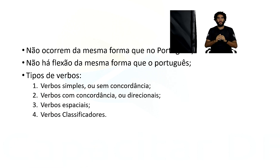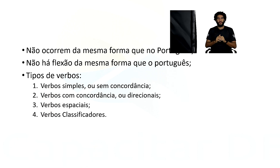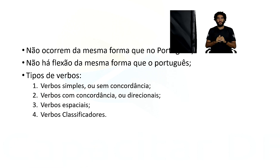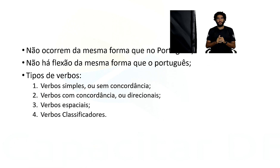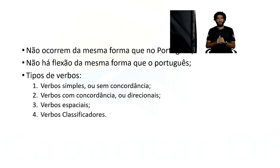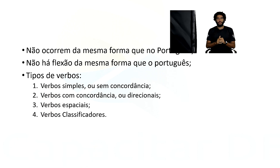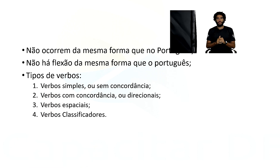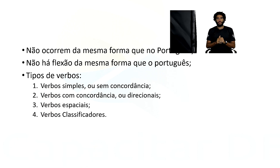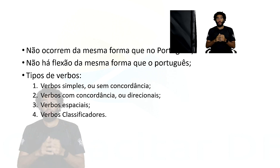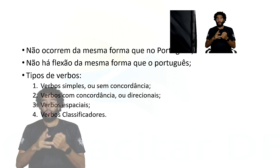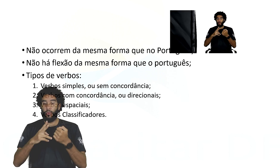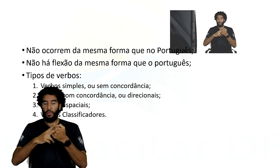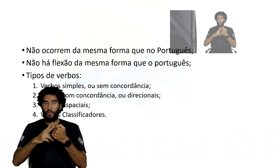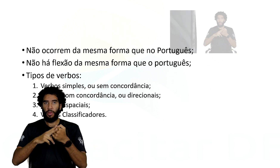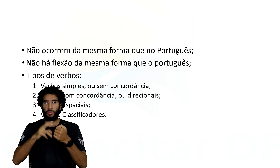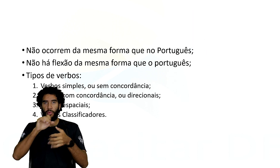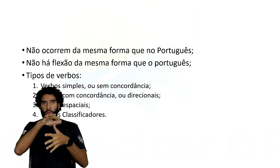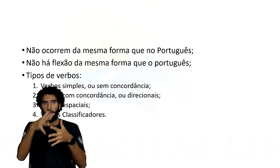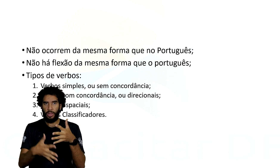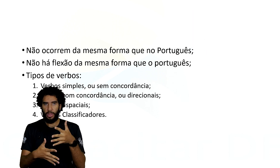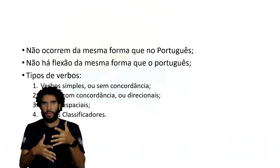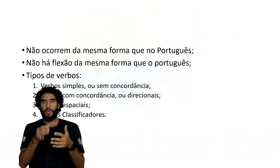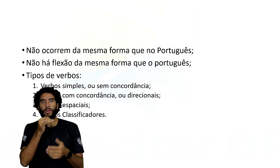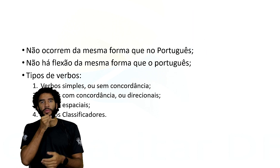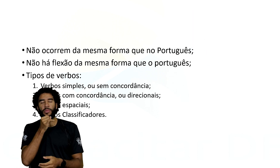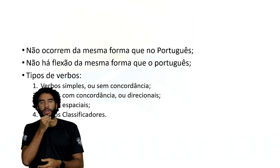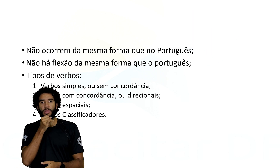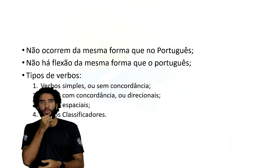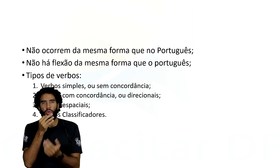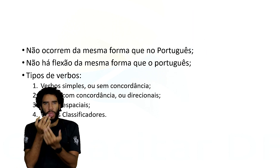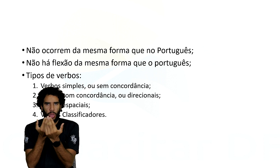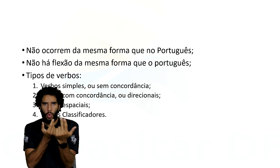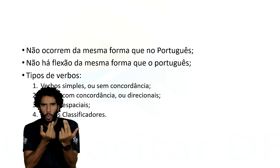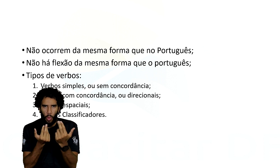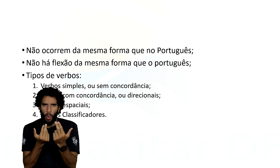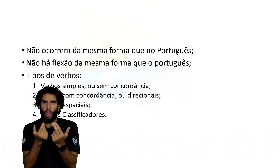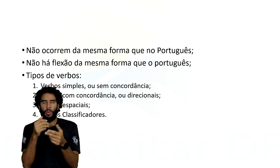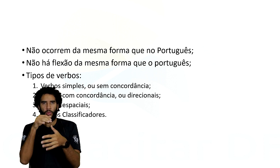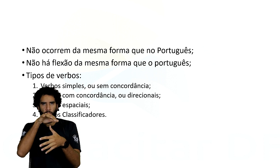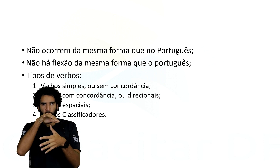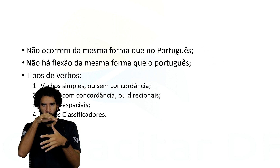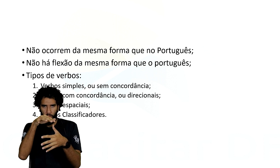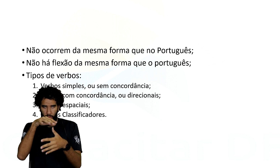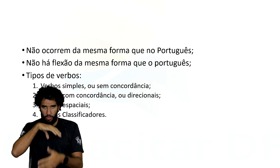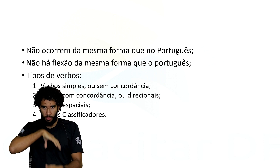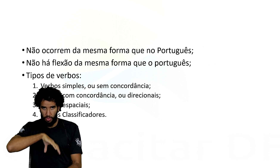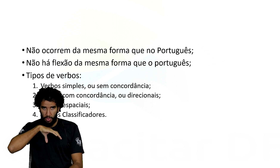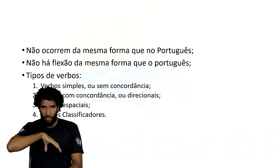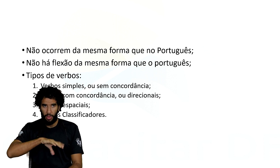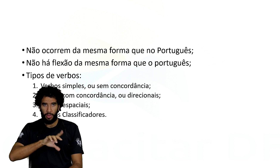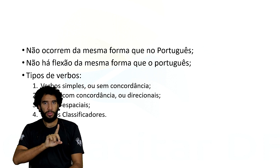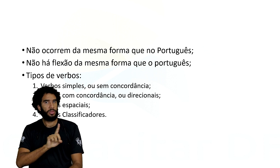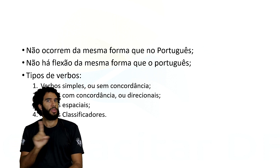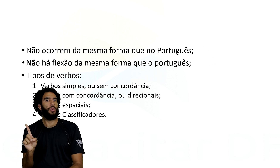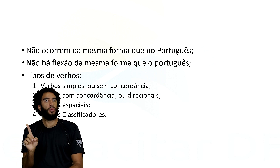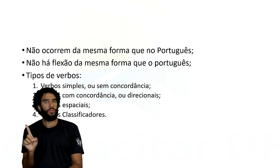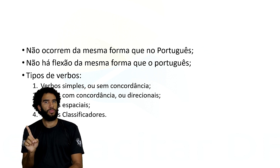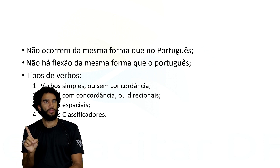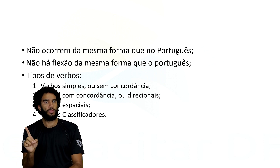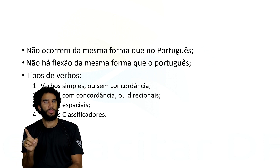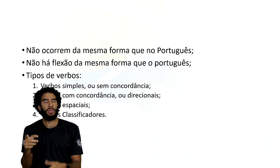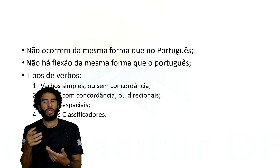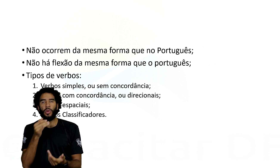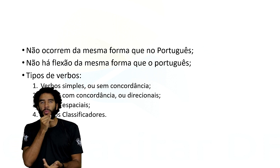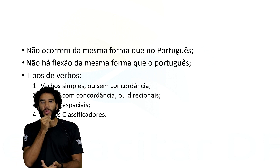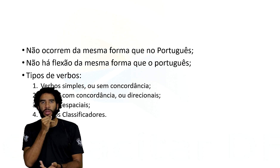sinais, eles não funcionam da mesma forma que no português. E, sendo assim, não há